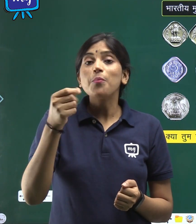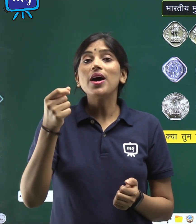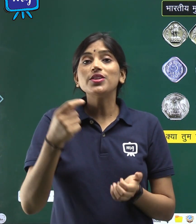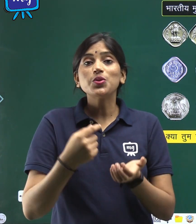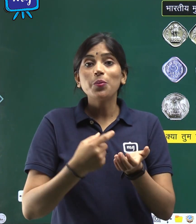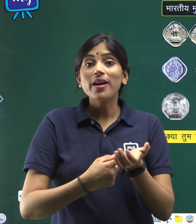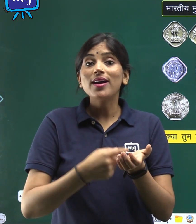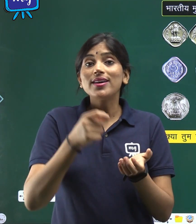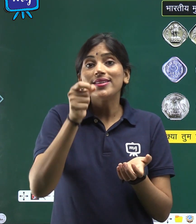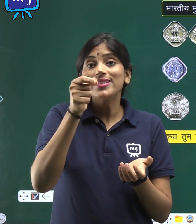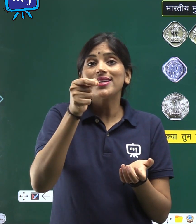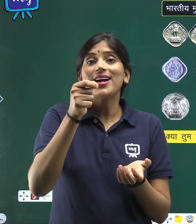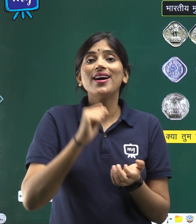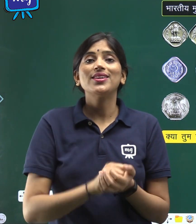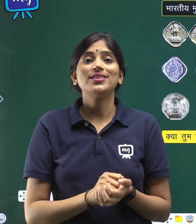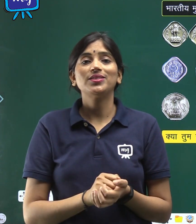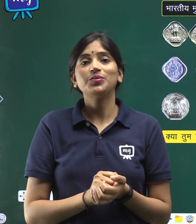5 रुपए का सिक्का,